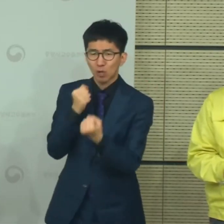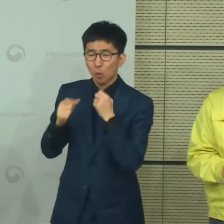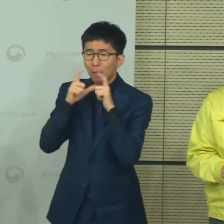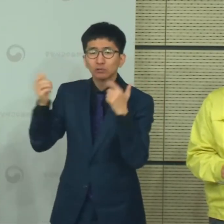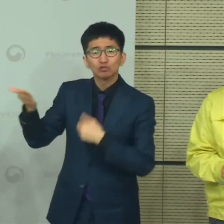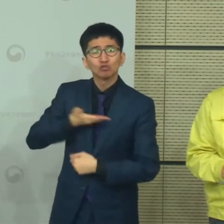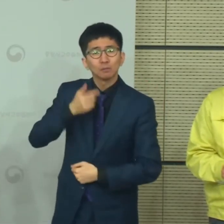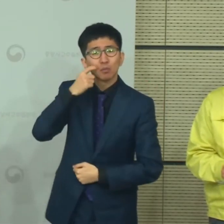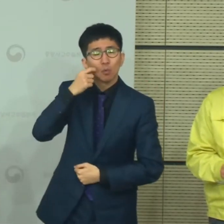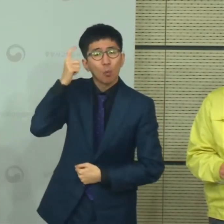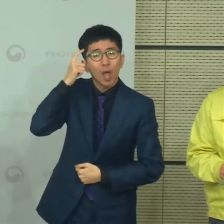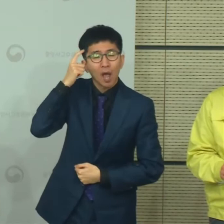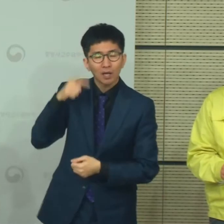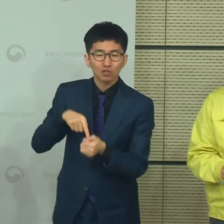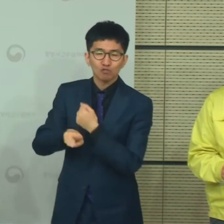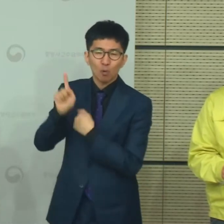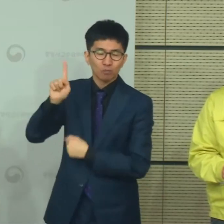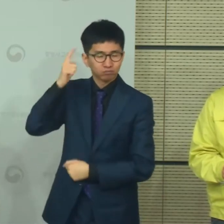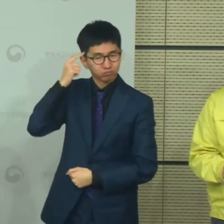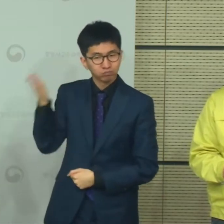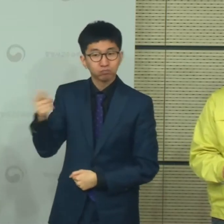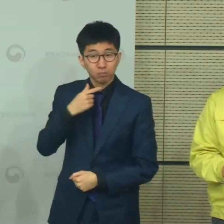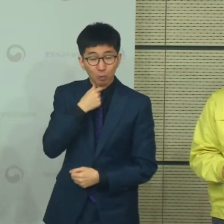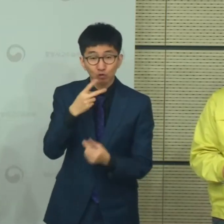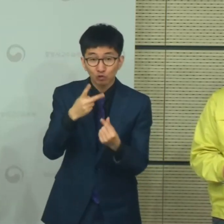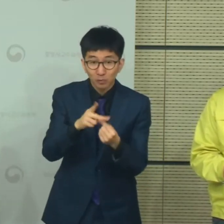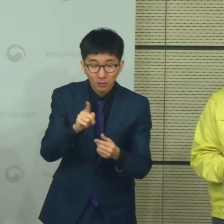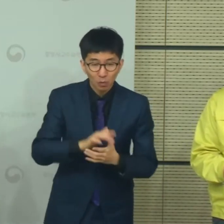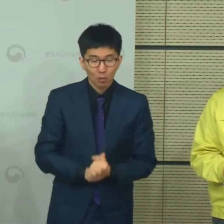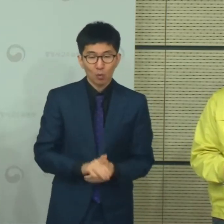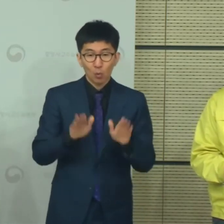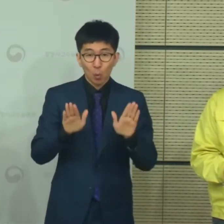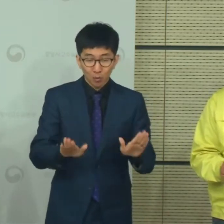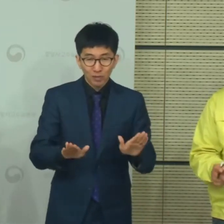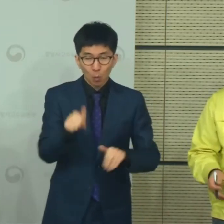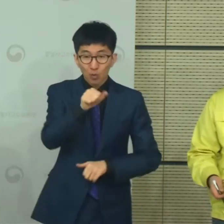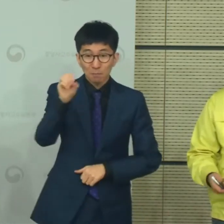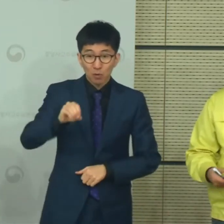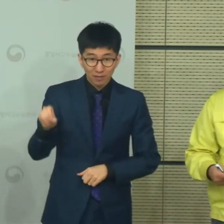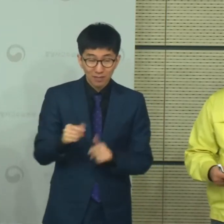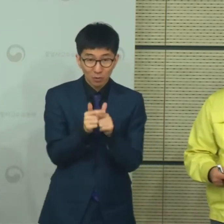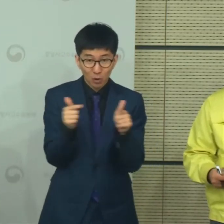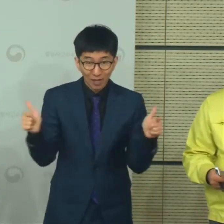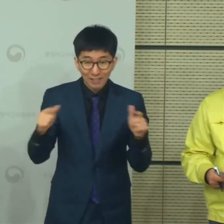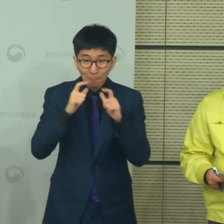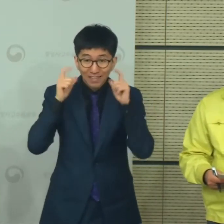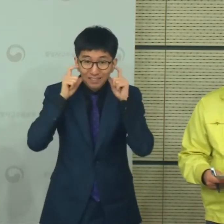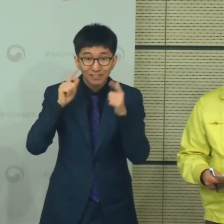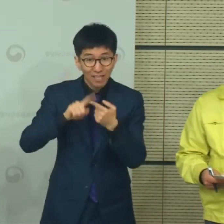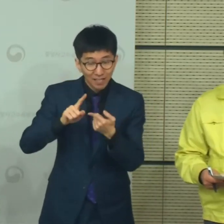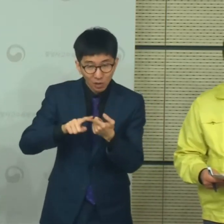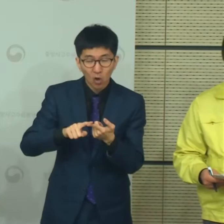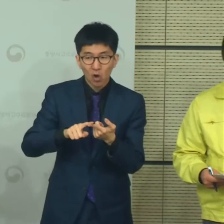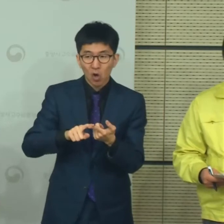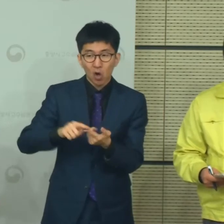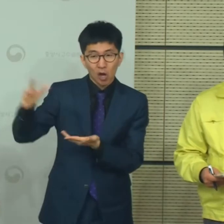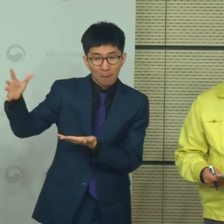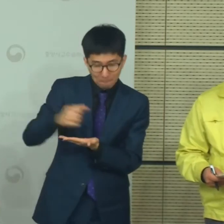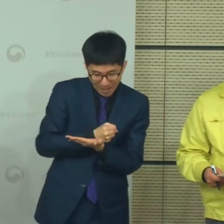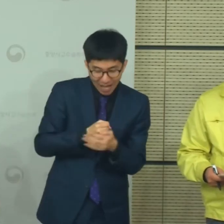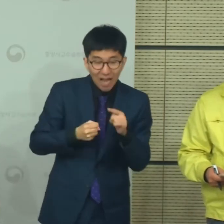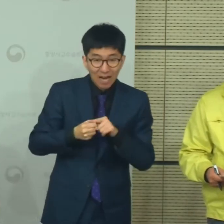주시고요. 오늘 발표한 공적 의무 공급 50% 한다는 거랑 수술용 마스크의 긴급 수급 조정